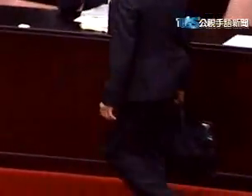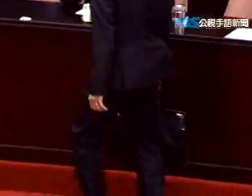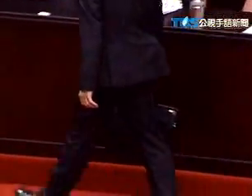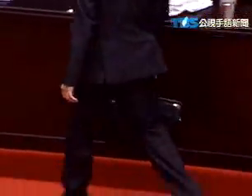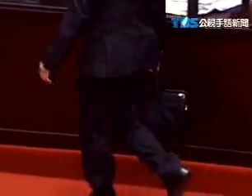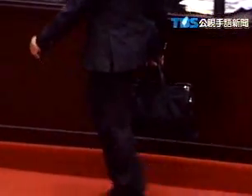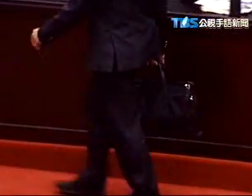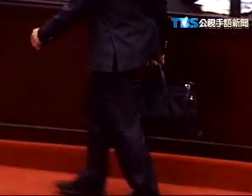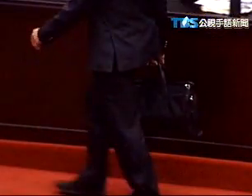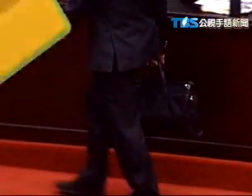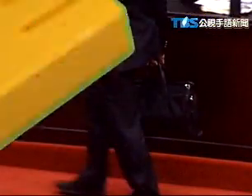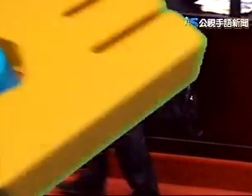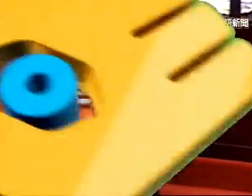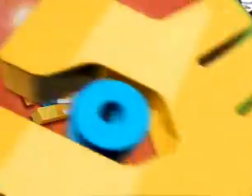道。